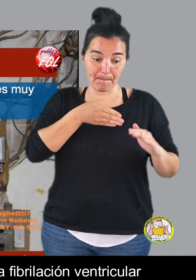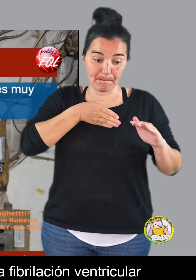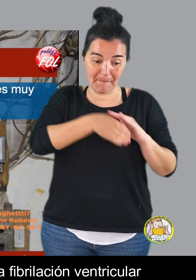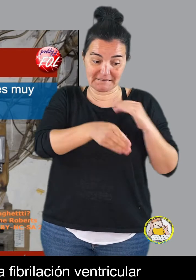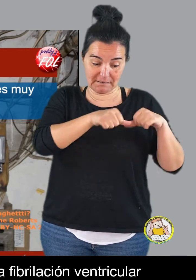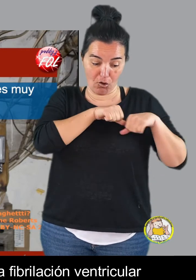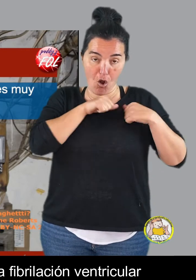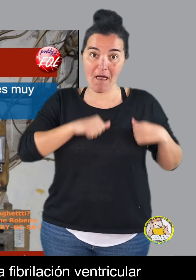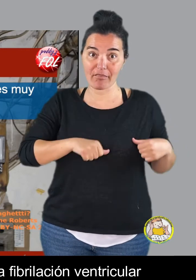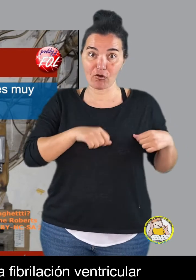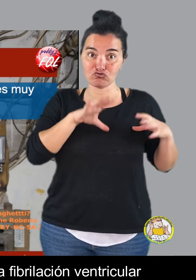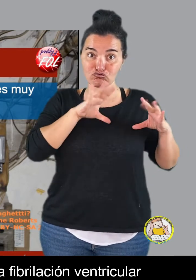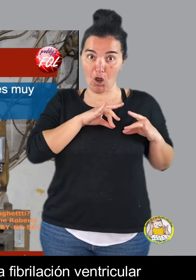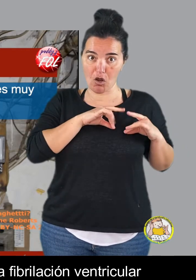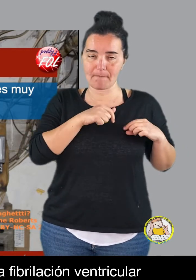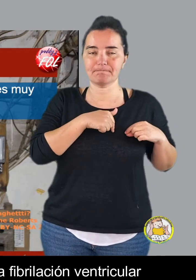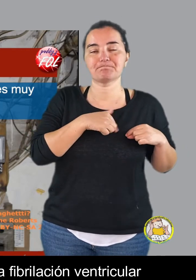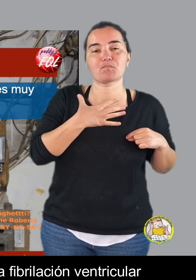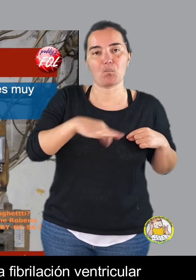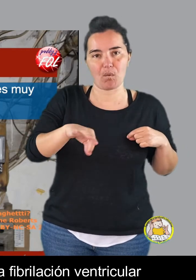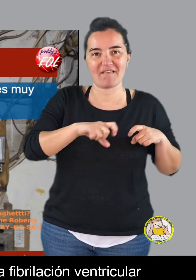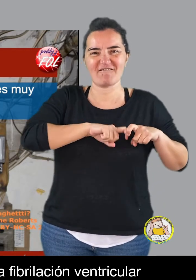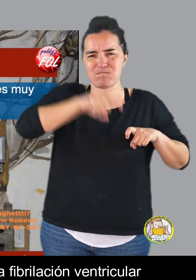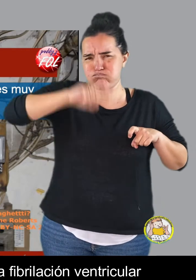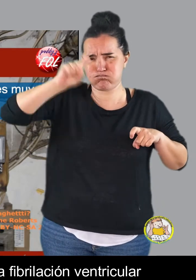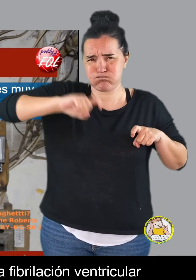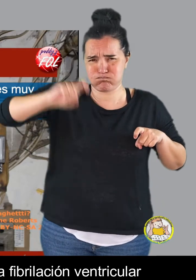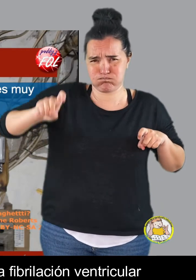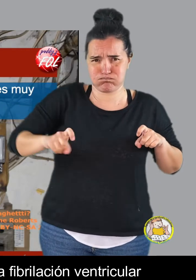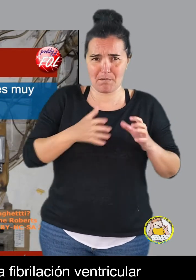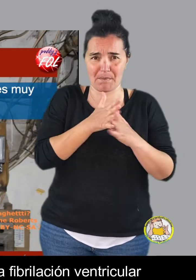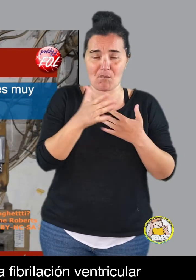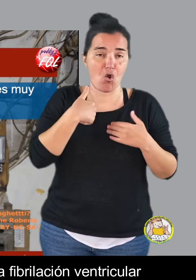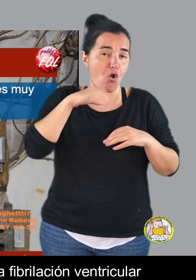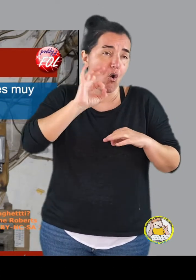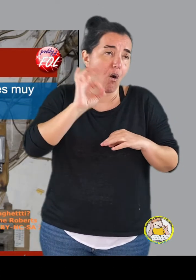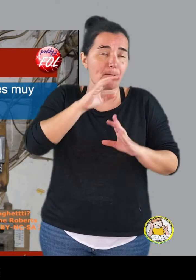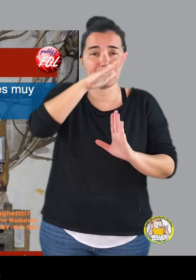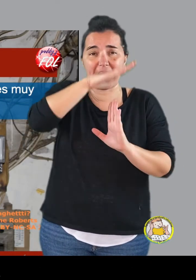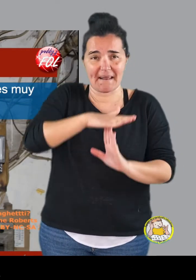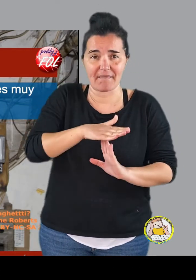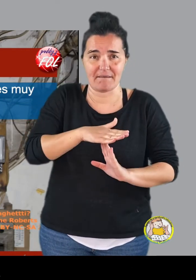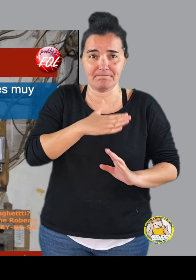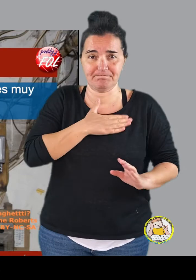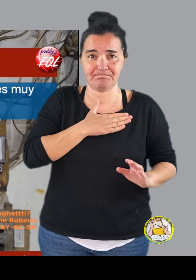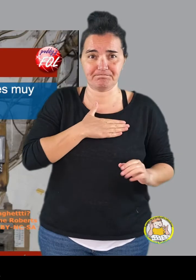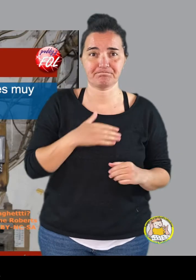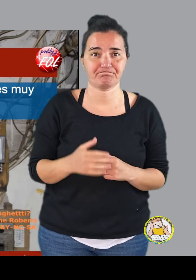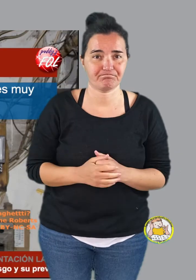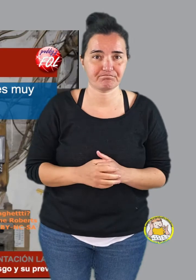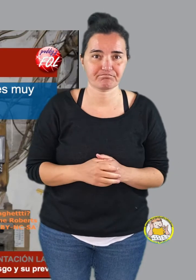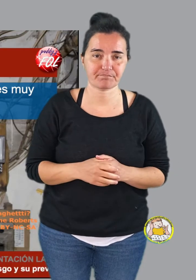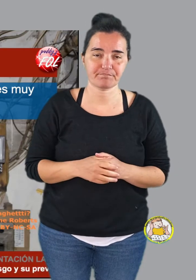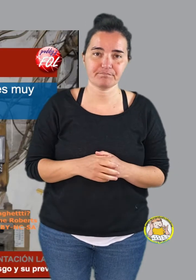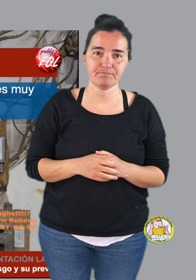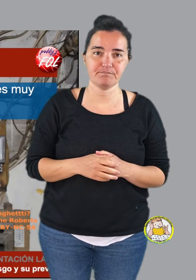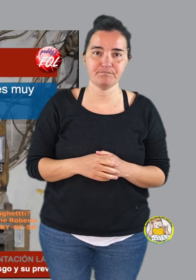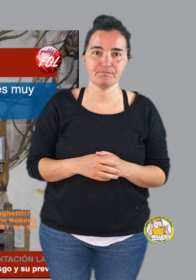si pasa por el corazón puede provocar la fibrilación ventricular o la parada cardíaca.